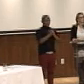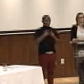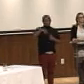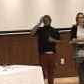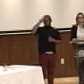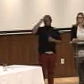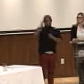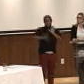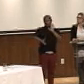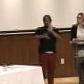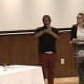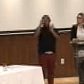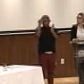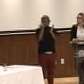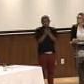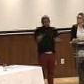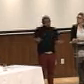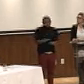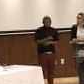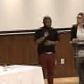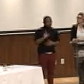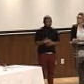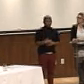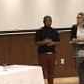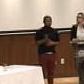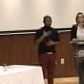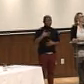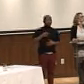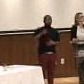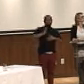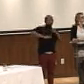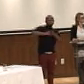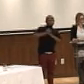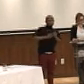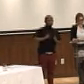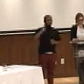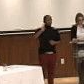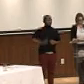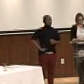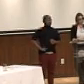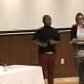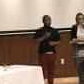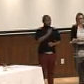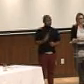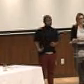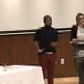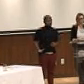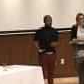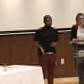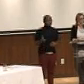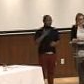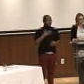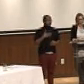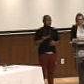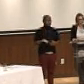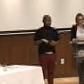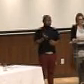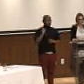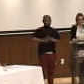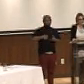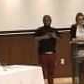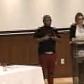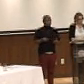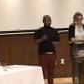sou gestor público, e cumpro aquilo que está escrito. Esse é o meu papel, e eu posso garantir que eu vou fazer isso sempre.